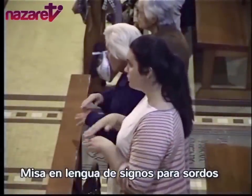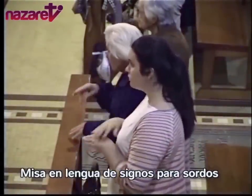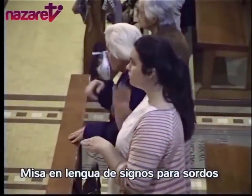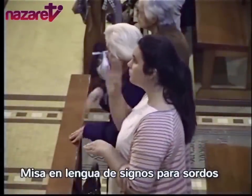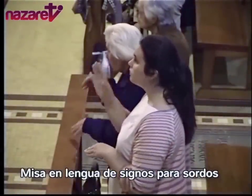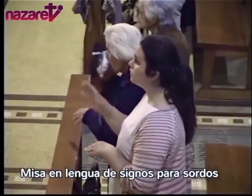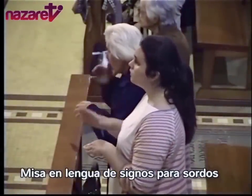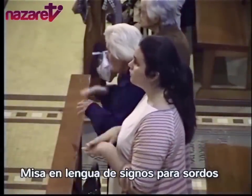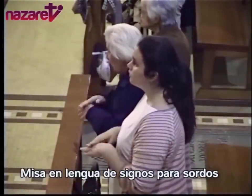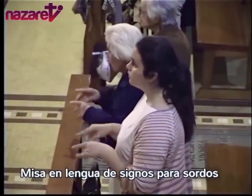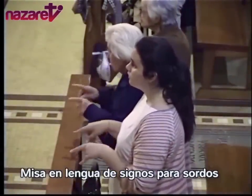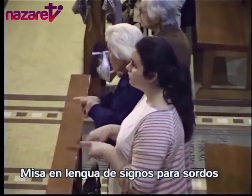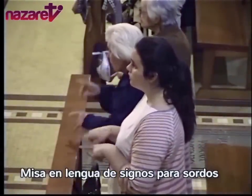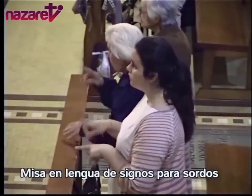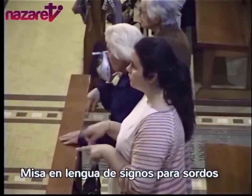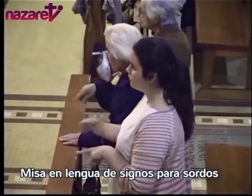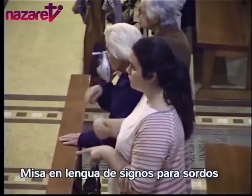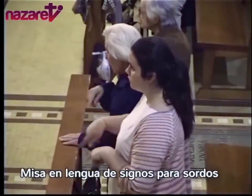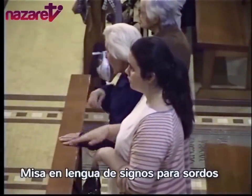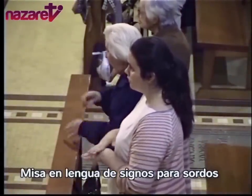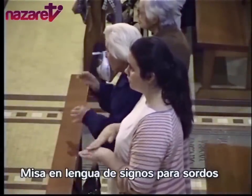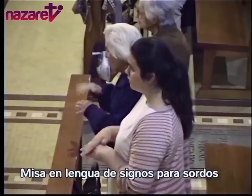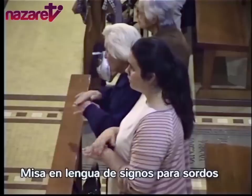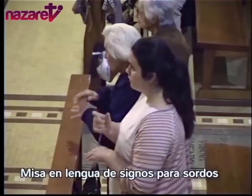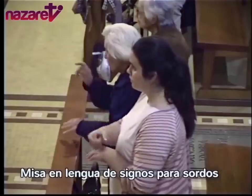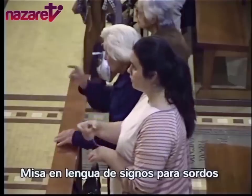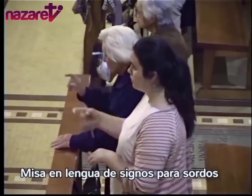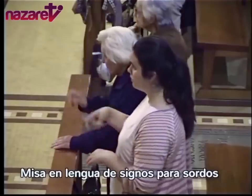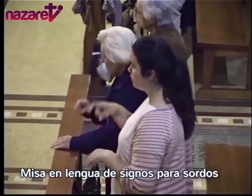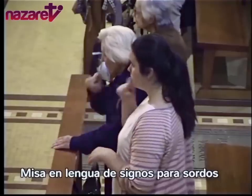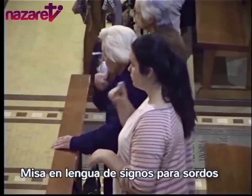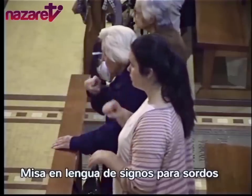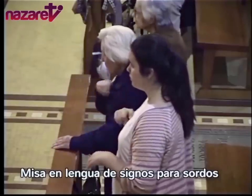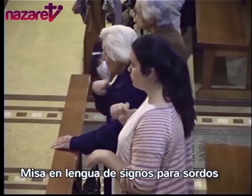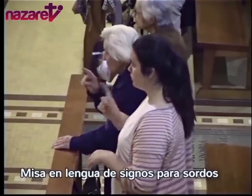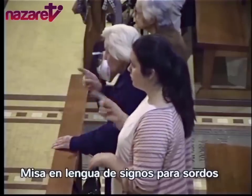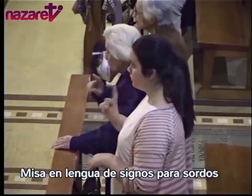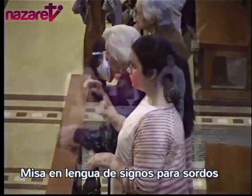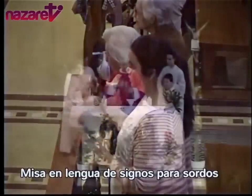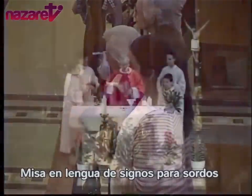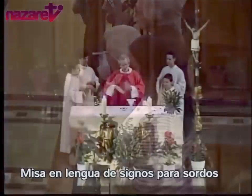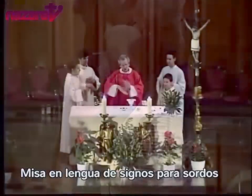día, perdona nuestras ofensas, como también nosotros perdonamos a los que nos